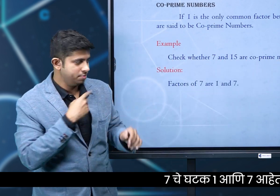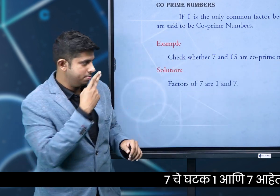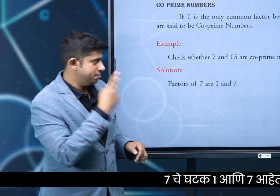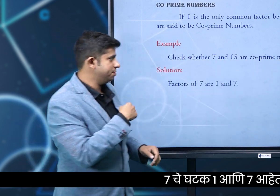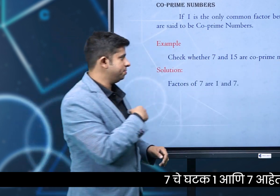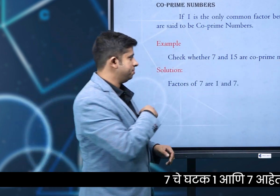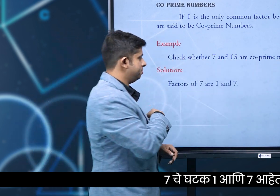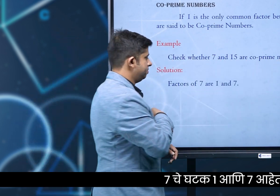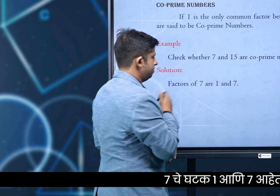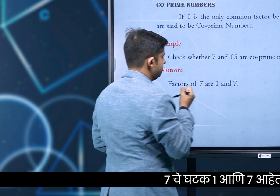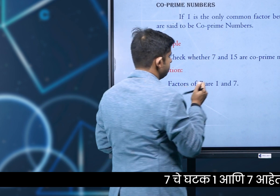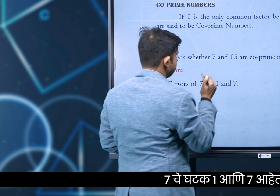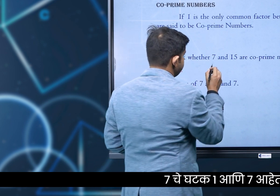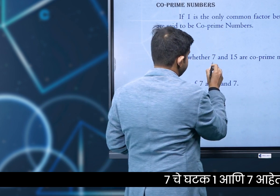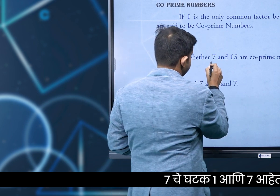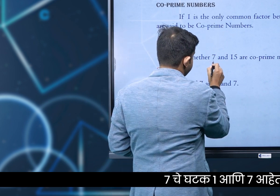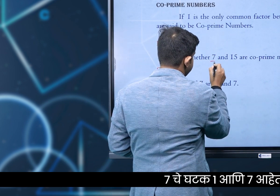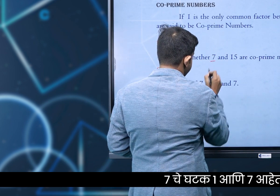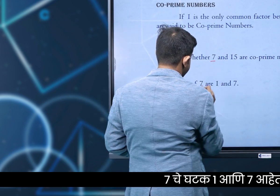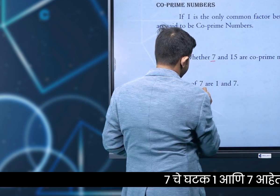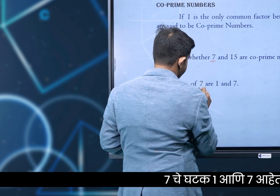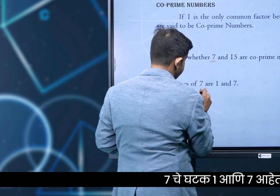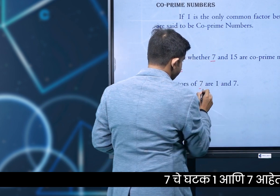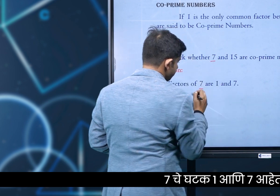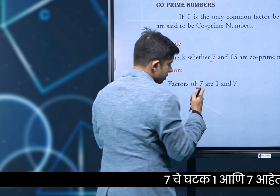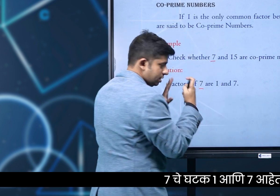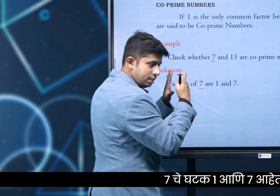7 चे घटक 1 आणि 7 आहेत.